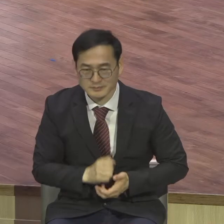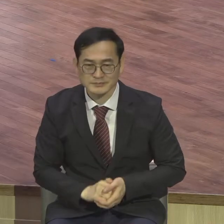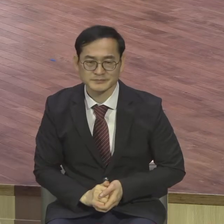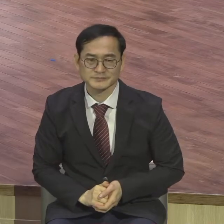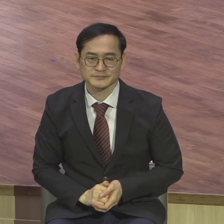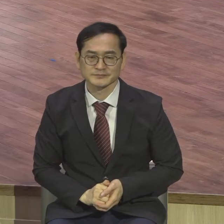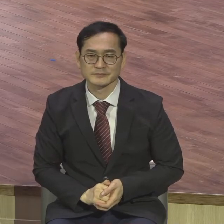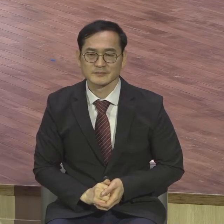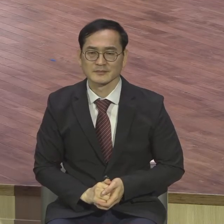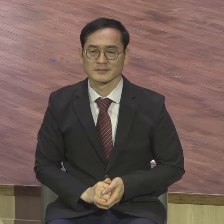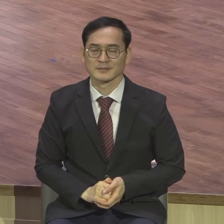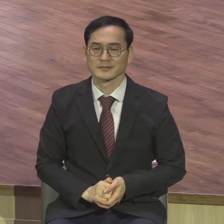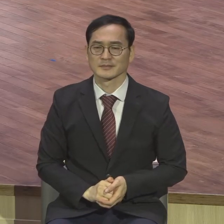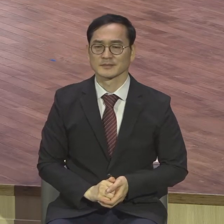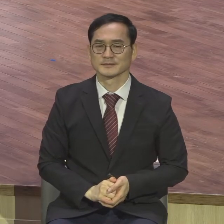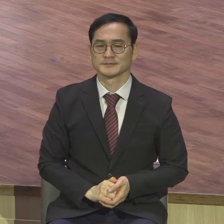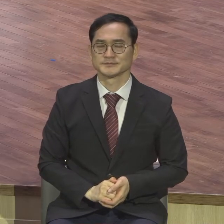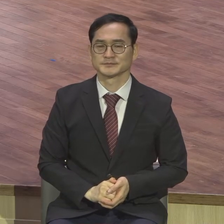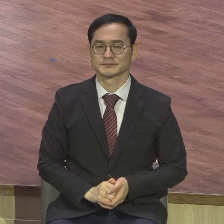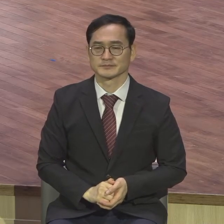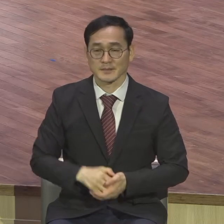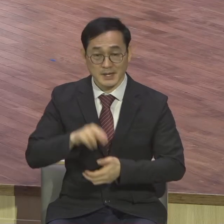문안인사를 마친 사도 바울은